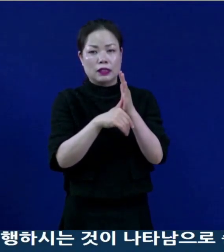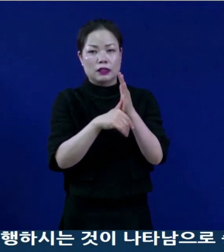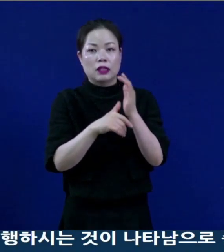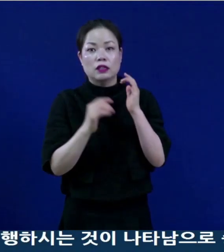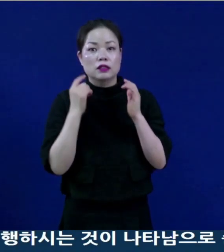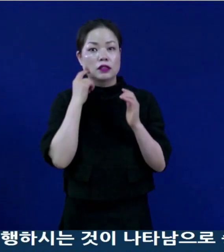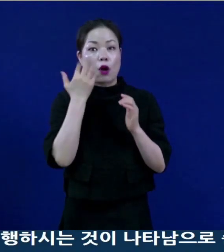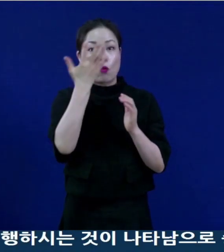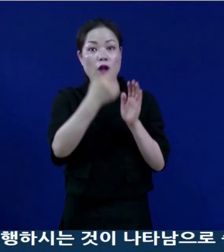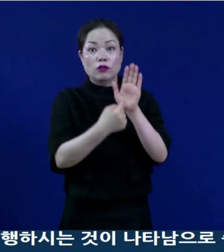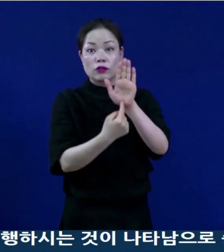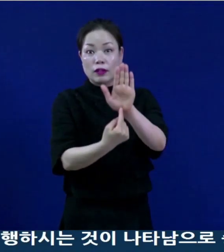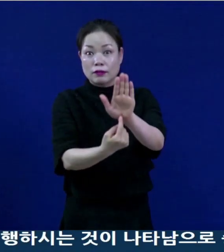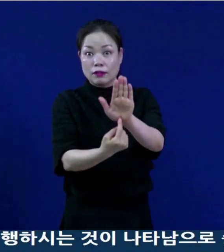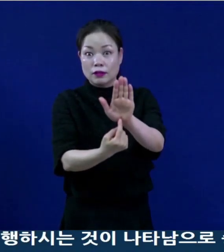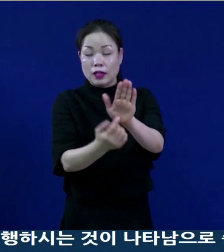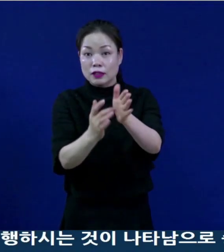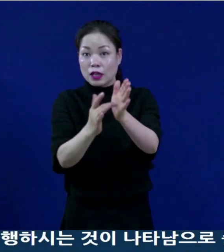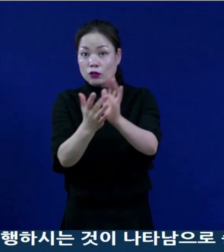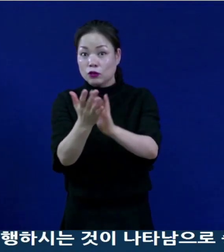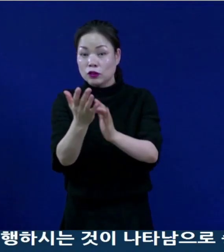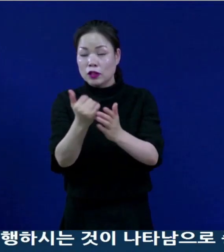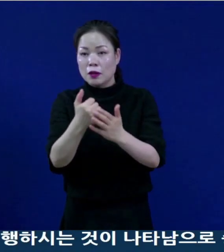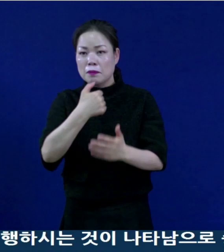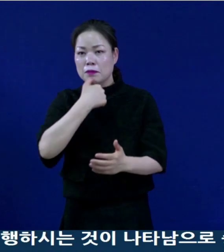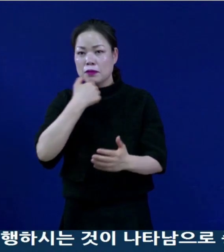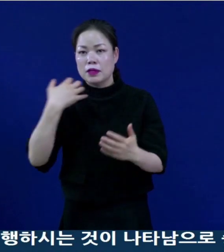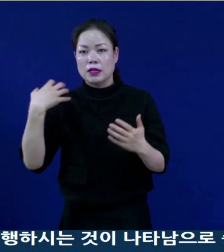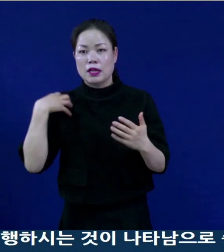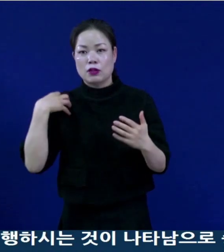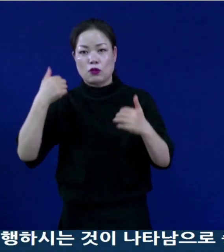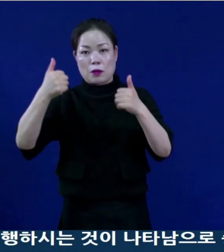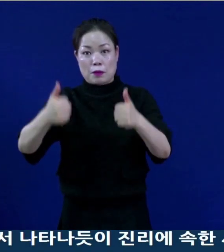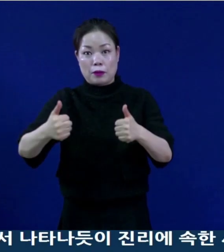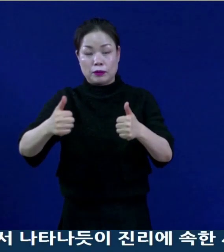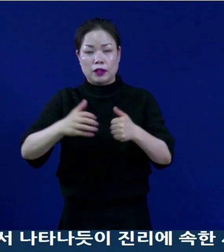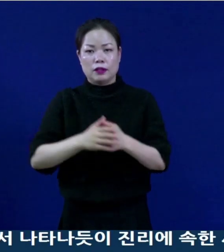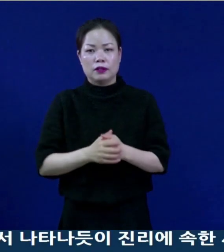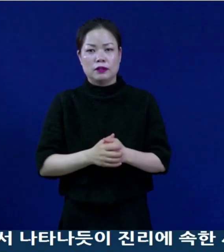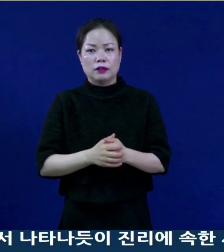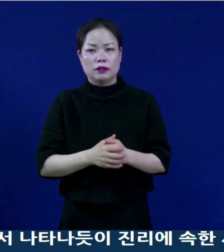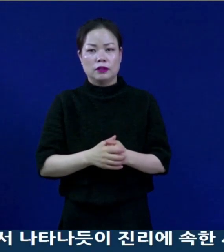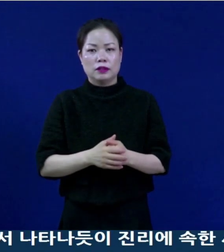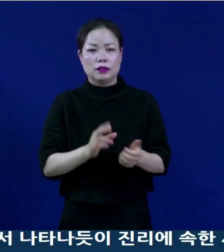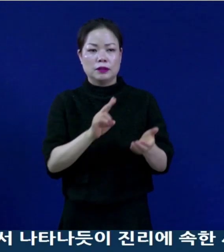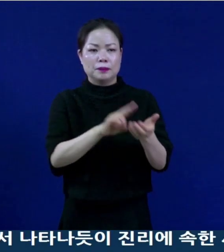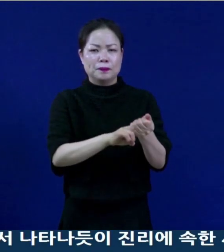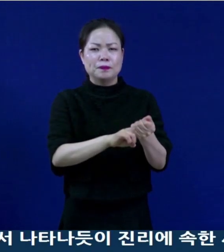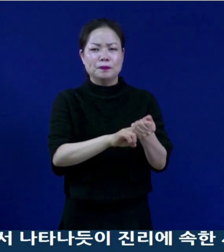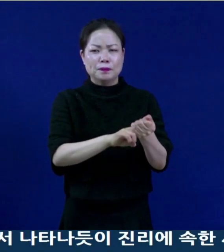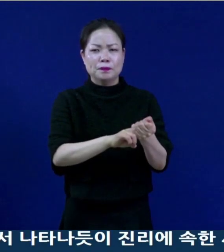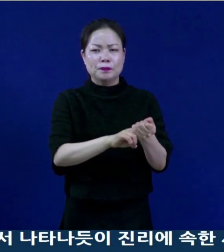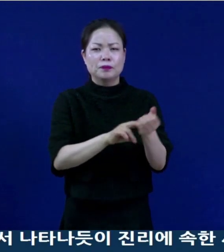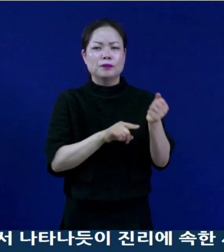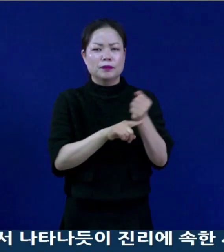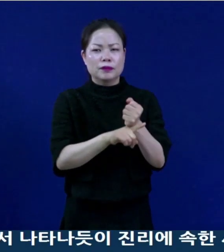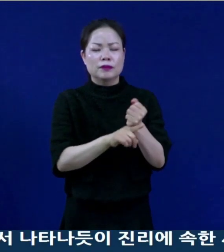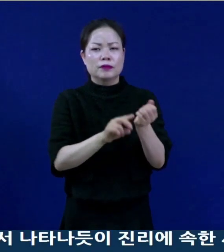영광으로 나타났습니다. 예수님은 사실 빌라도의 법정을 의도적으로 택하셨다는 생각이